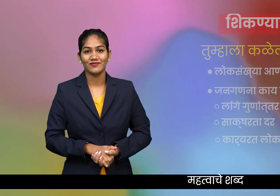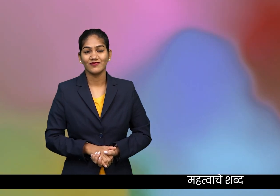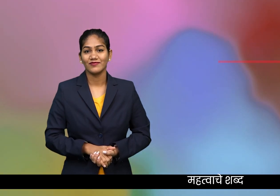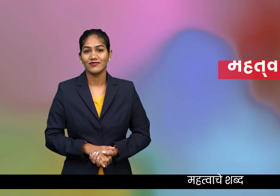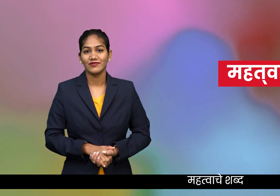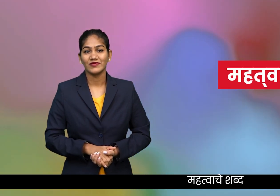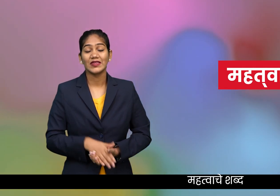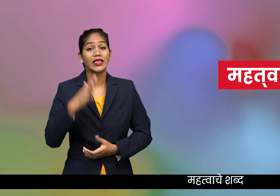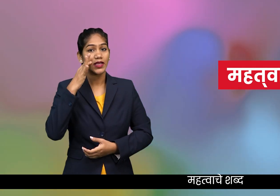महत्वाचे शब्द.